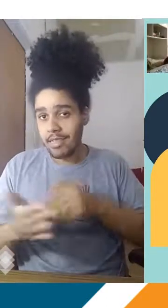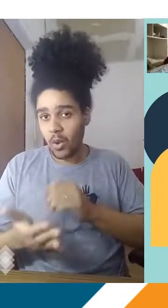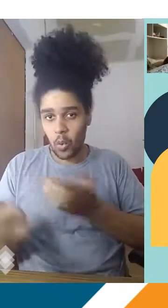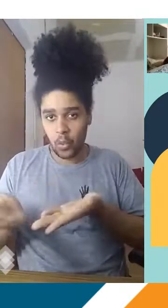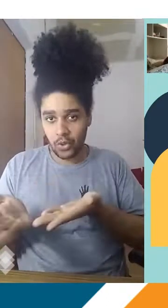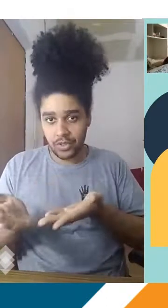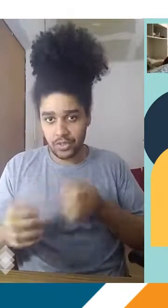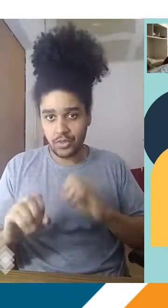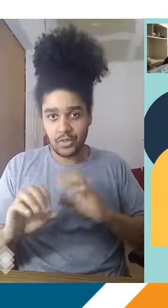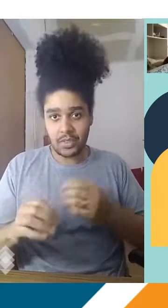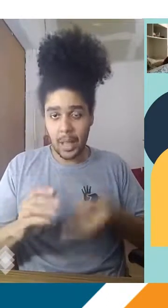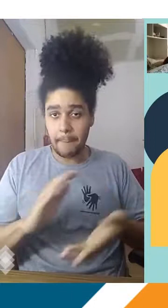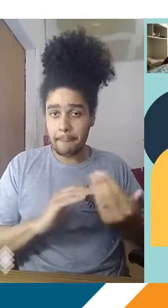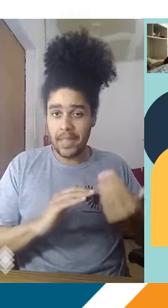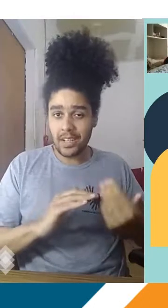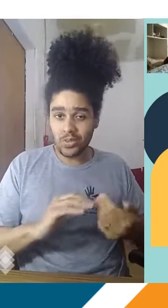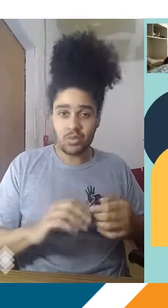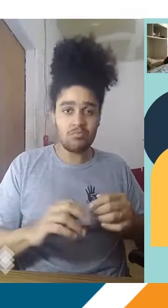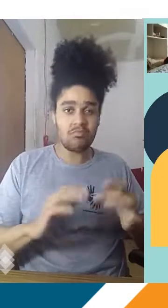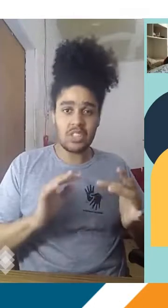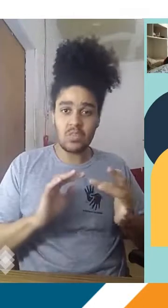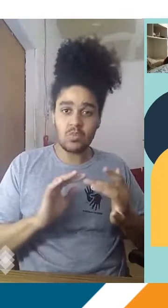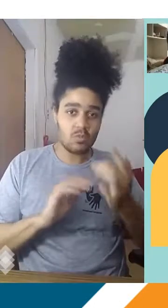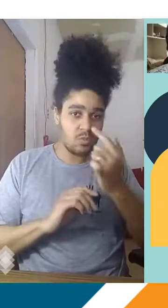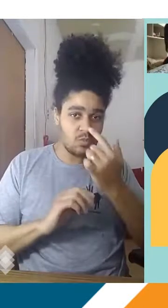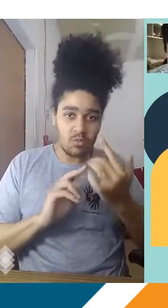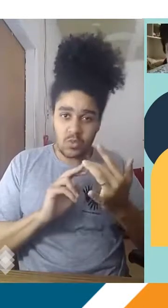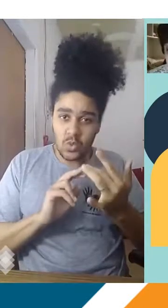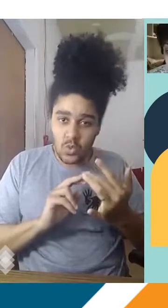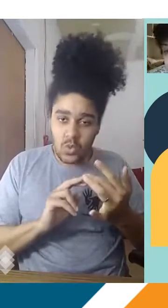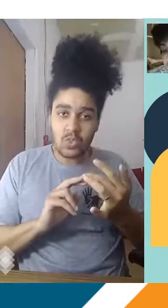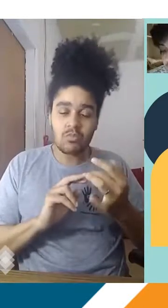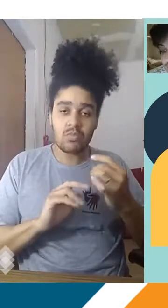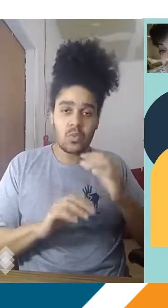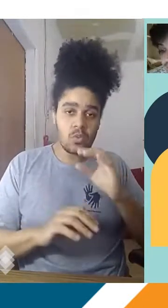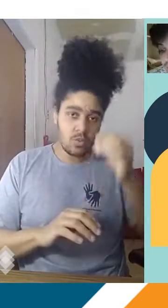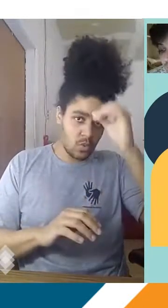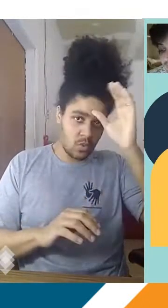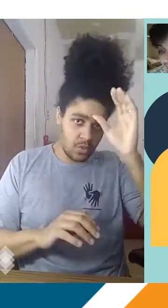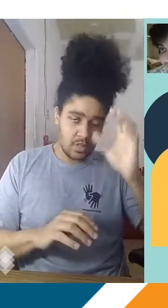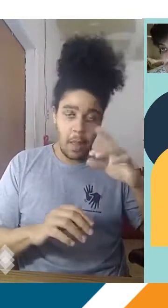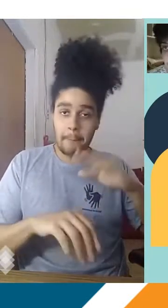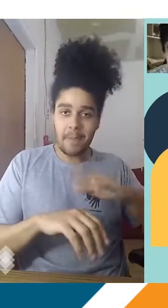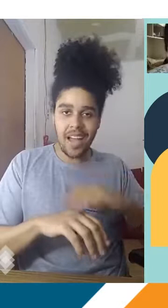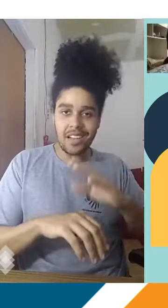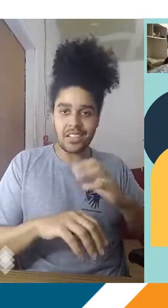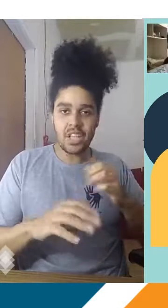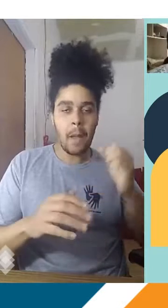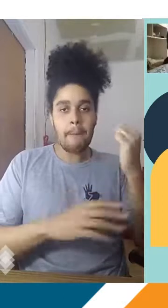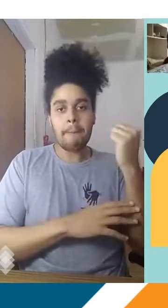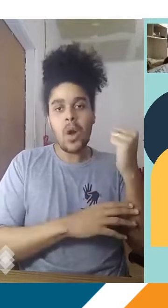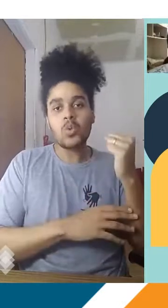cada vez menos para que se construa uma relação íntima com o conhecimento e cada vez mais para que se produza mão de obra barata e